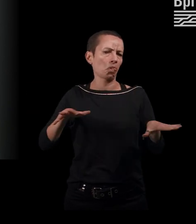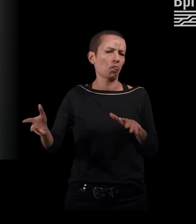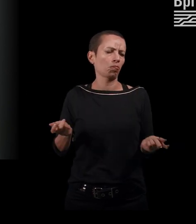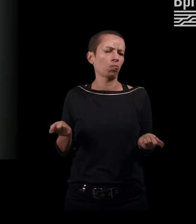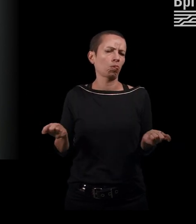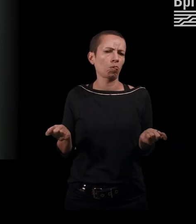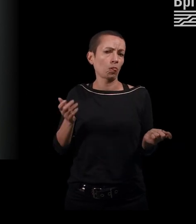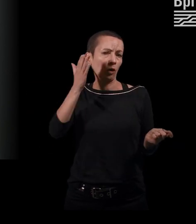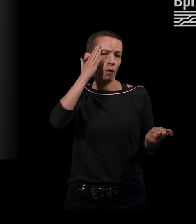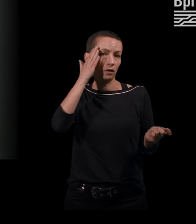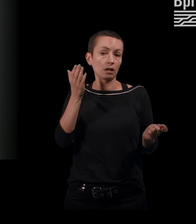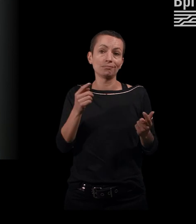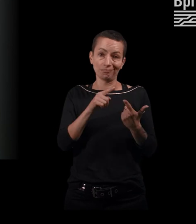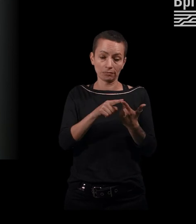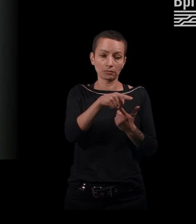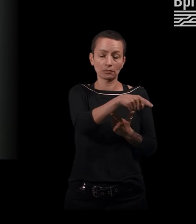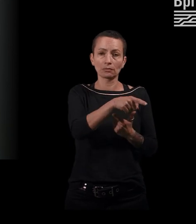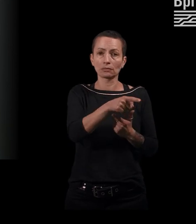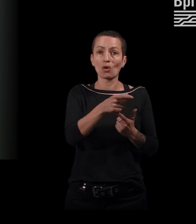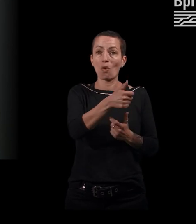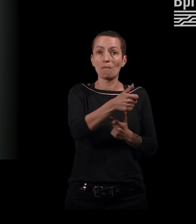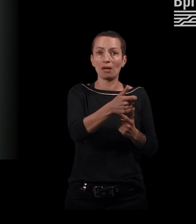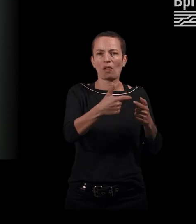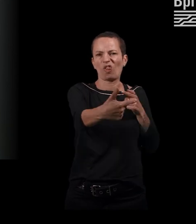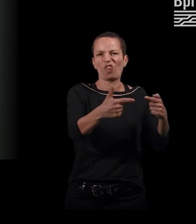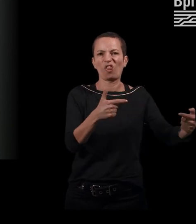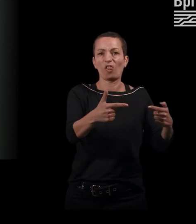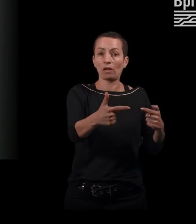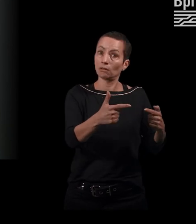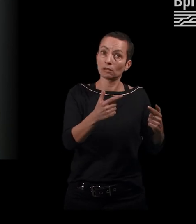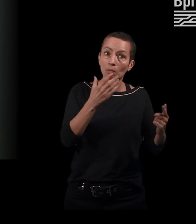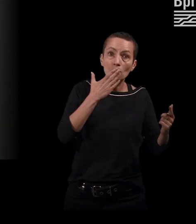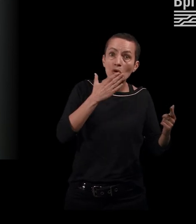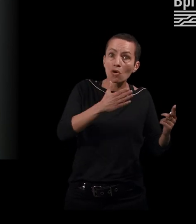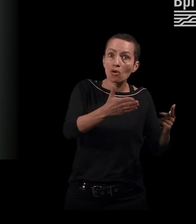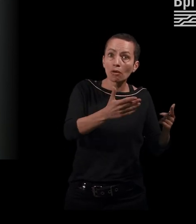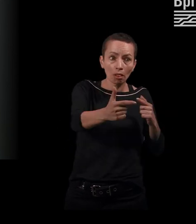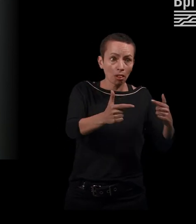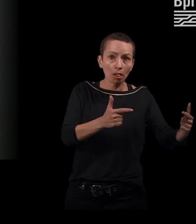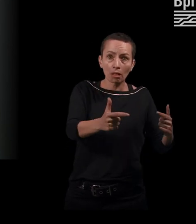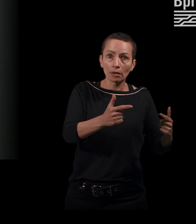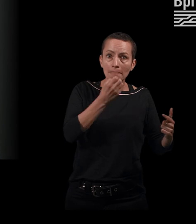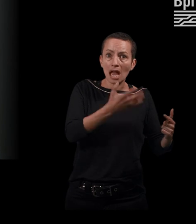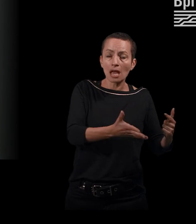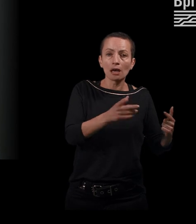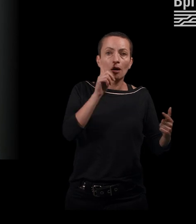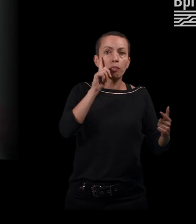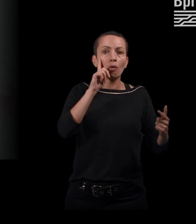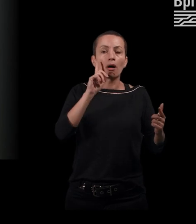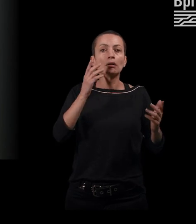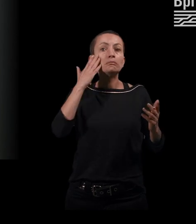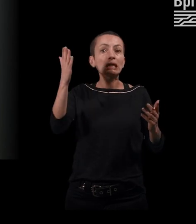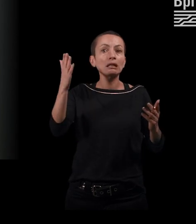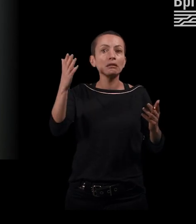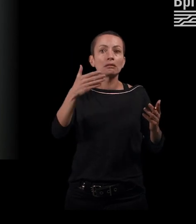électoral. Et ensuite, ils font face à leurs divisions. Et leurs divisions sont saines. Leurs divisions sont saines parce que du jour où on